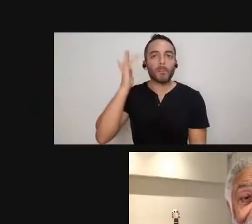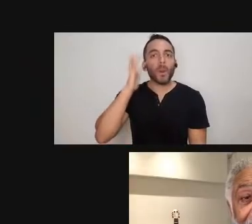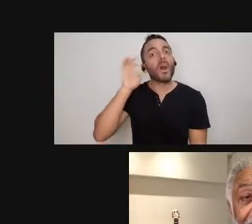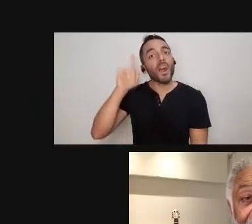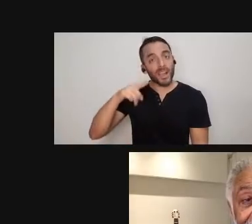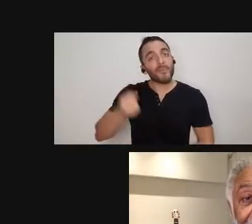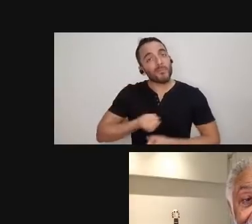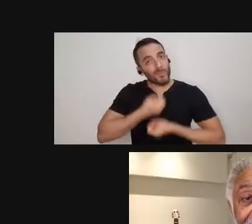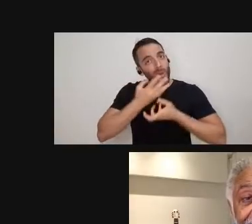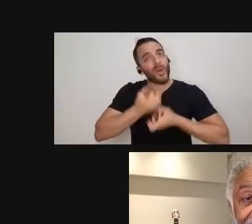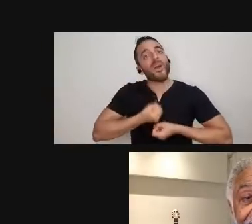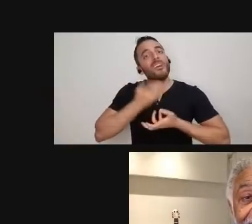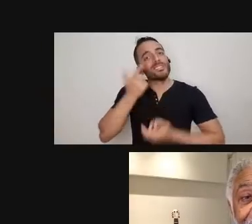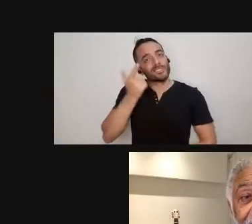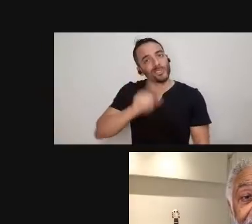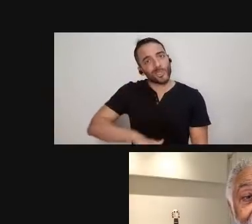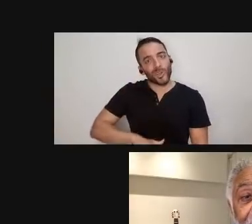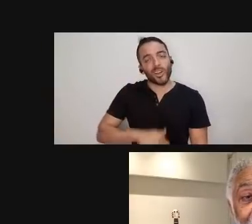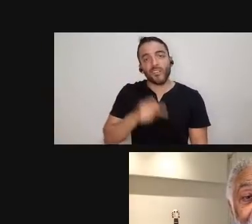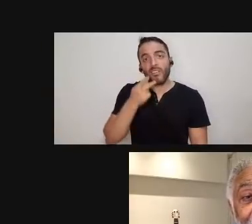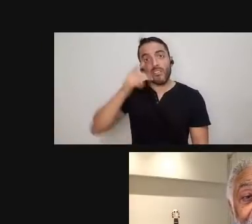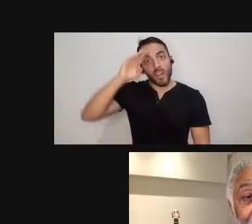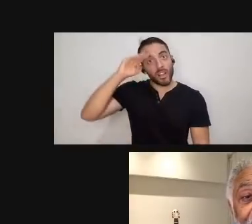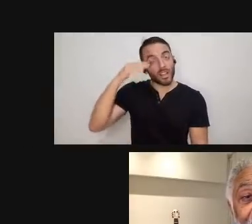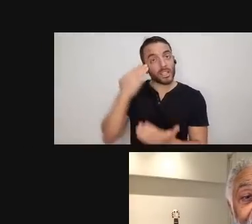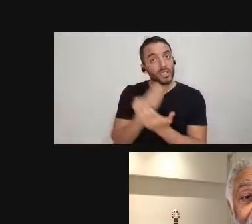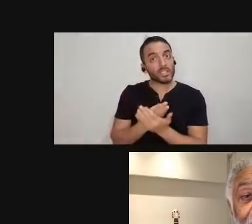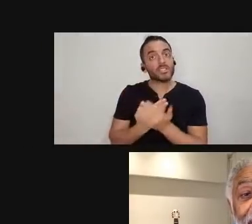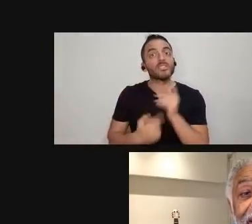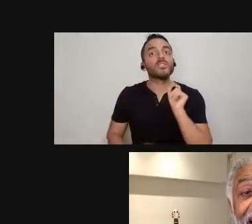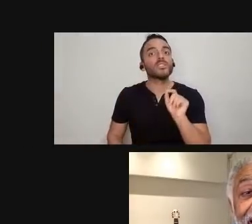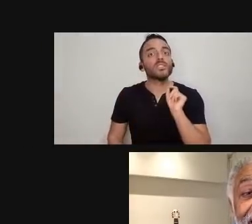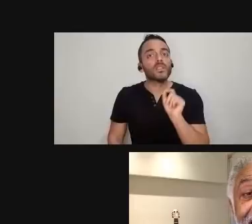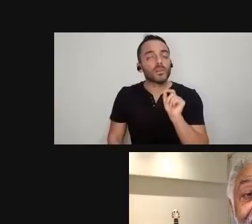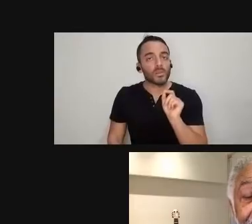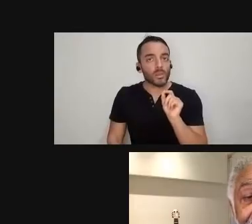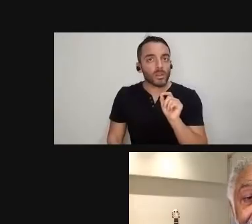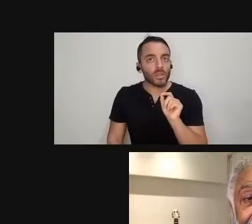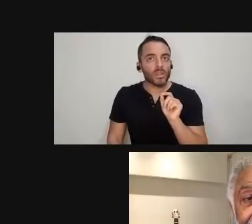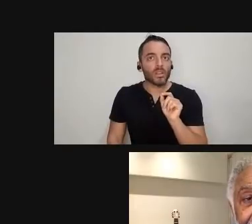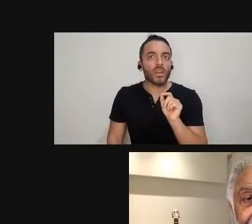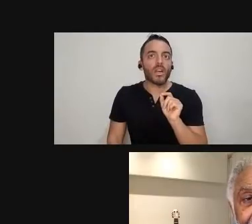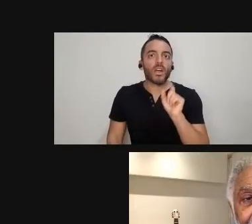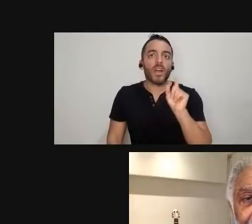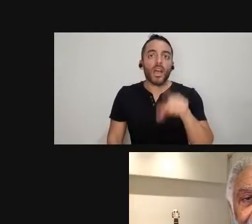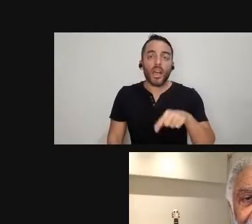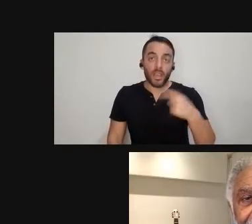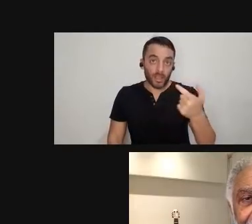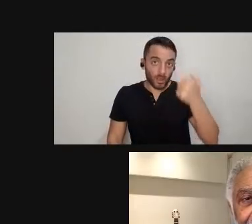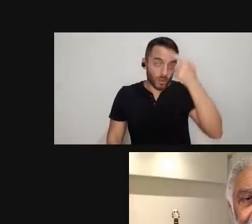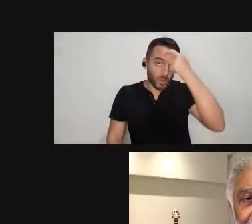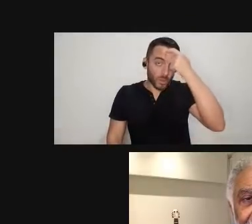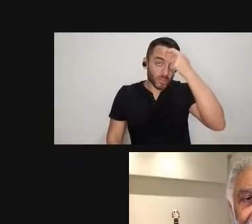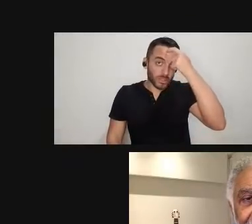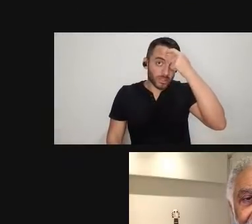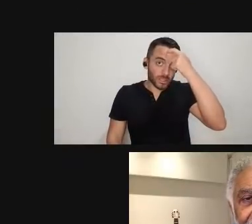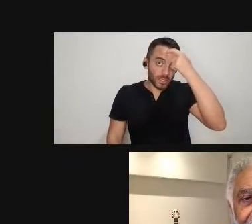eu diria. Essa crença de que a consciência humana